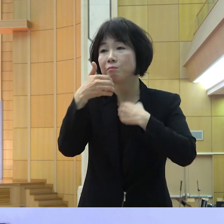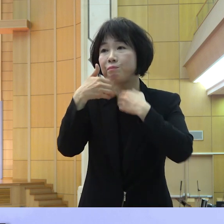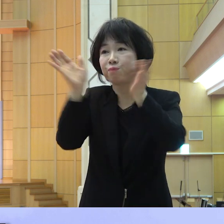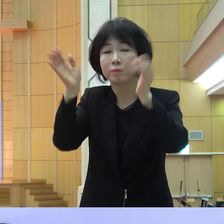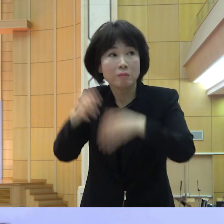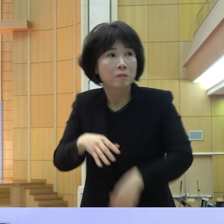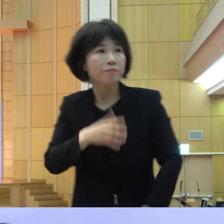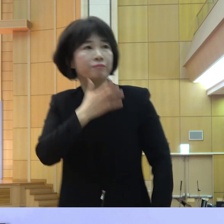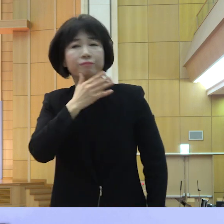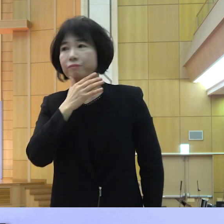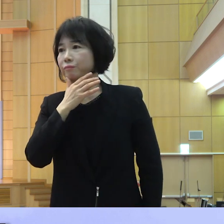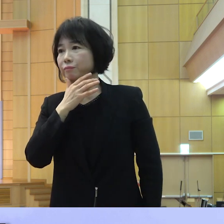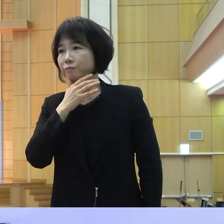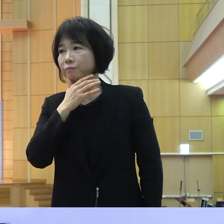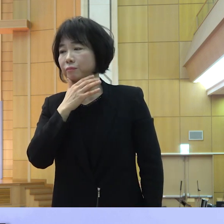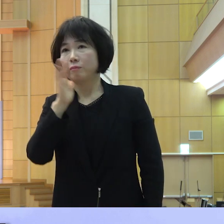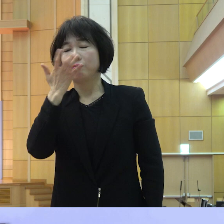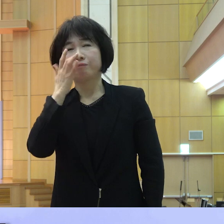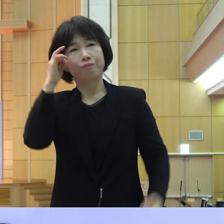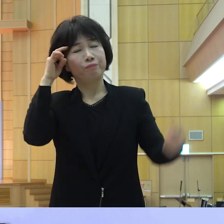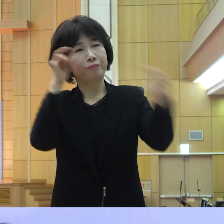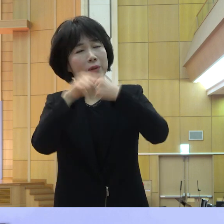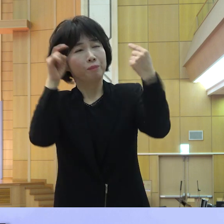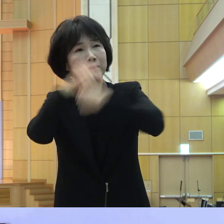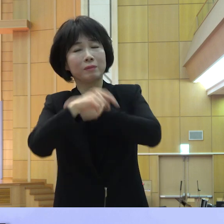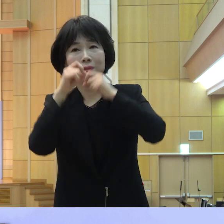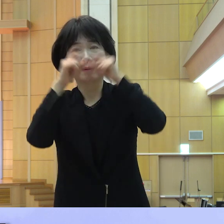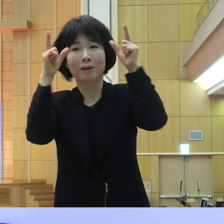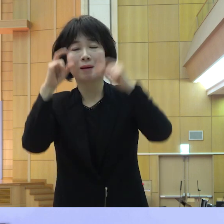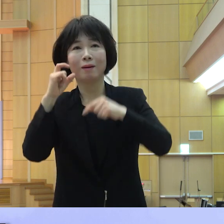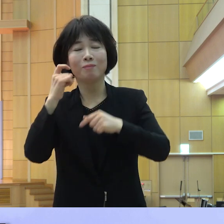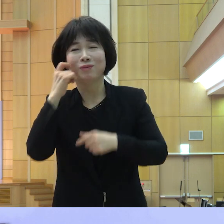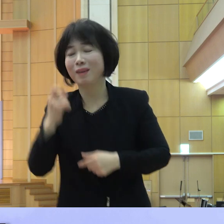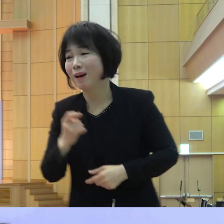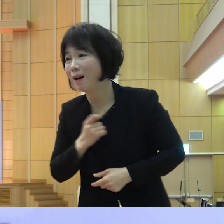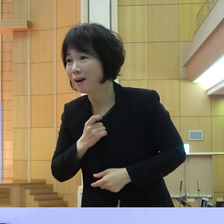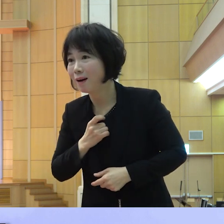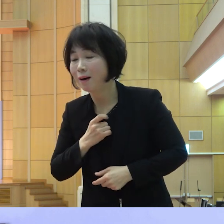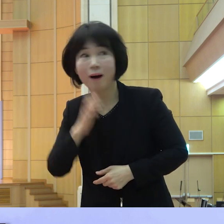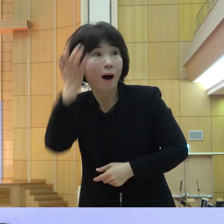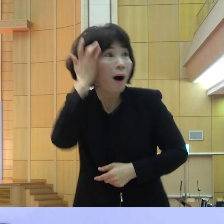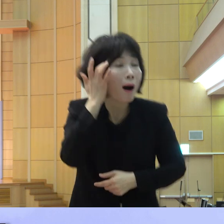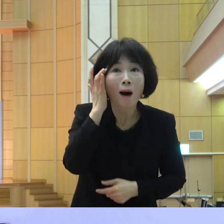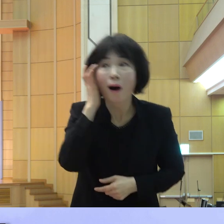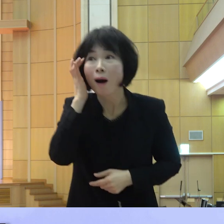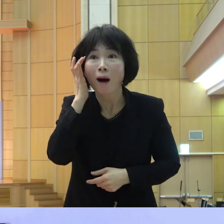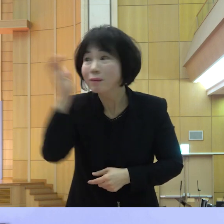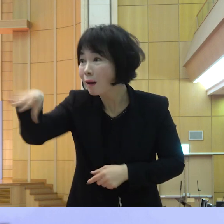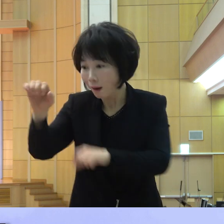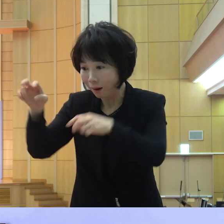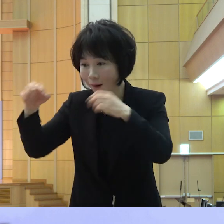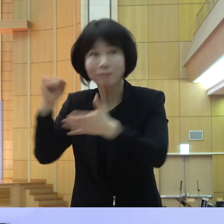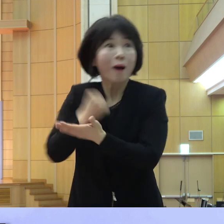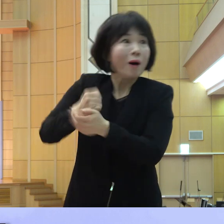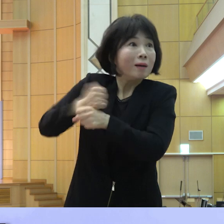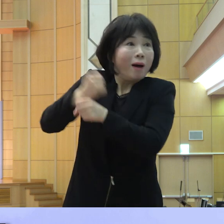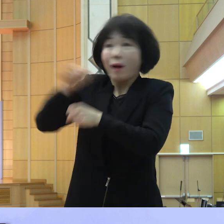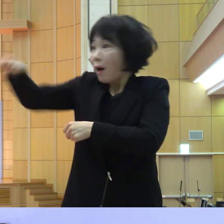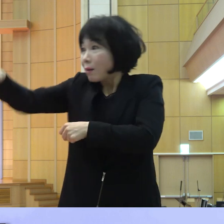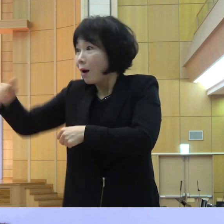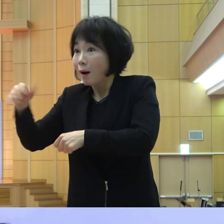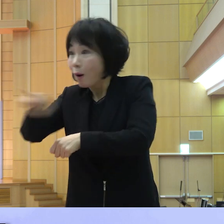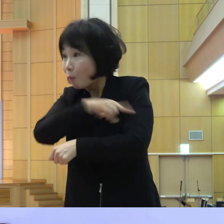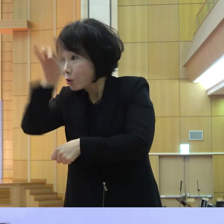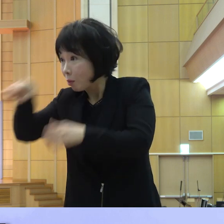영적인 말을 하니까 이게 육신적인 사람이 깨닫질 못하지요. 알아듣지 못하고, 아니 누가 예수님에게 먼저 먹을 걸 갖다 드렸나? 아니